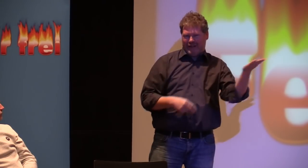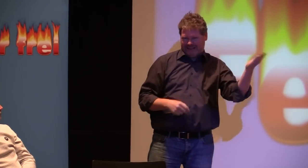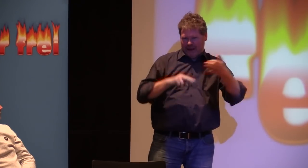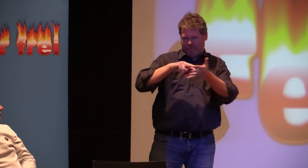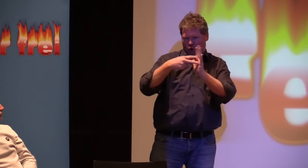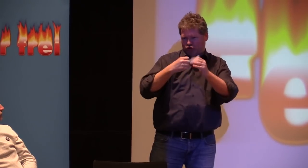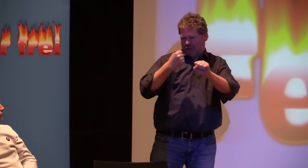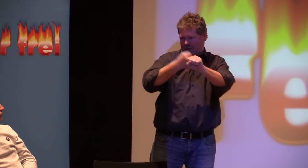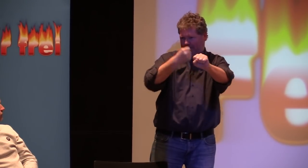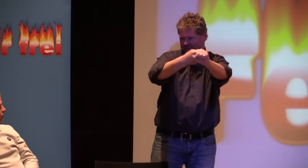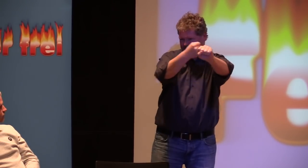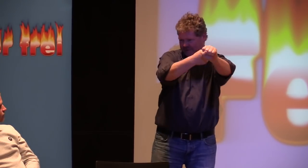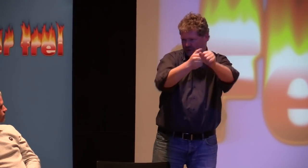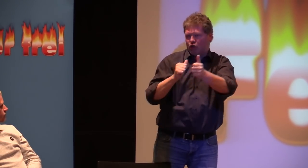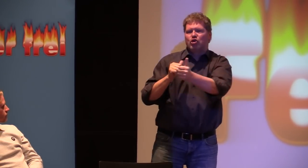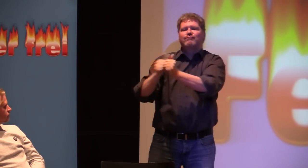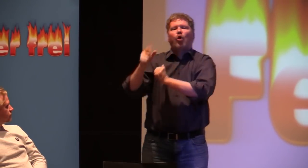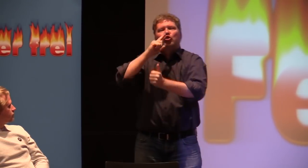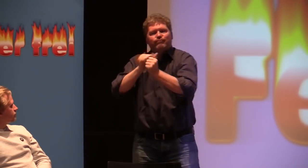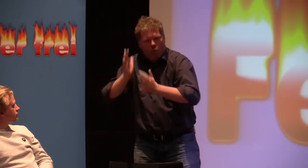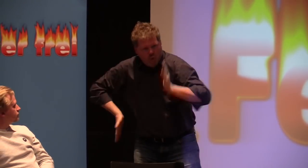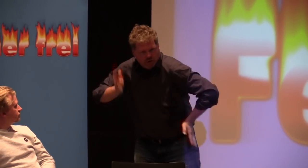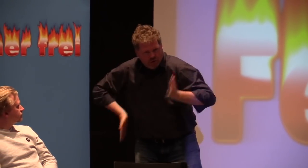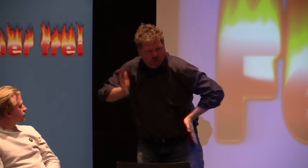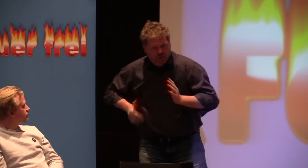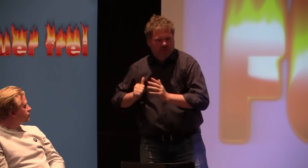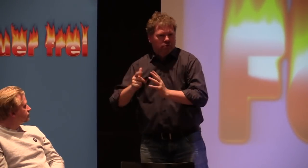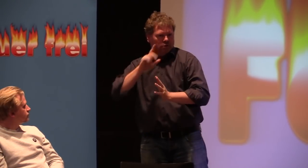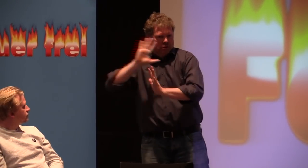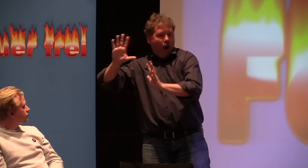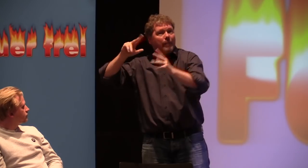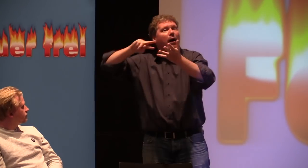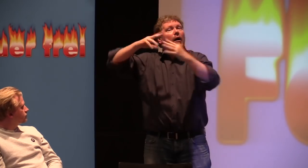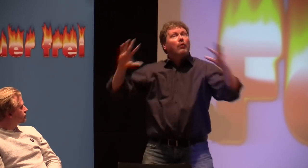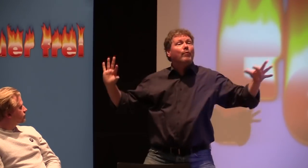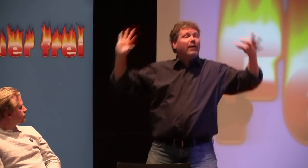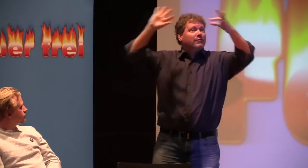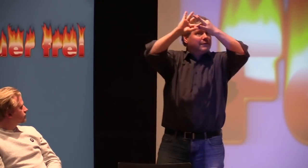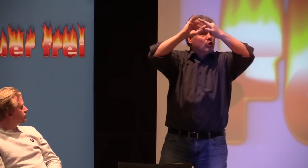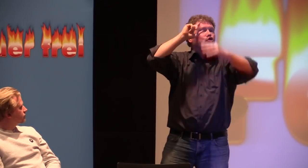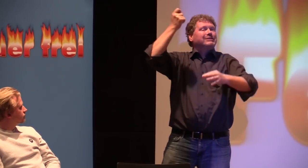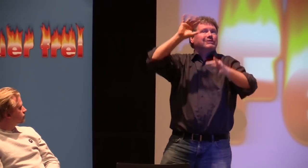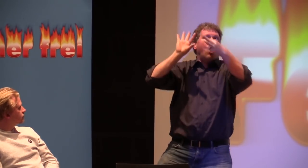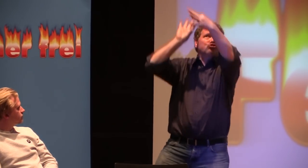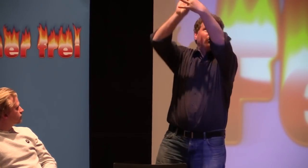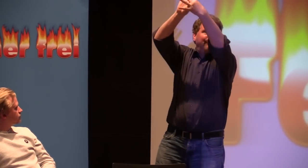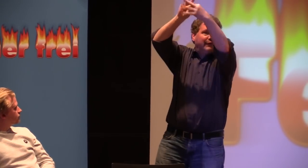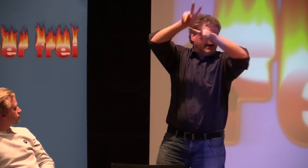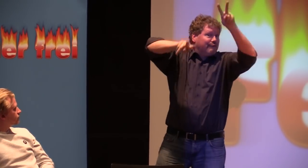Das ist ja das, was wir brauchen, und das ist das, wofür wir kämpfen, und das ist das, wofür der Deutsche Gehörlosenbund kämpfen soll.